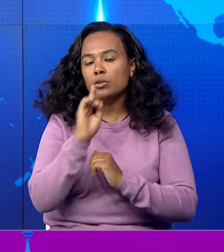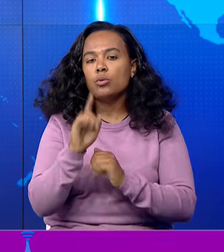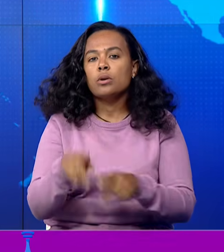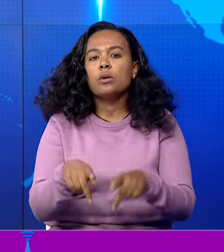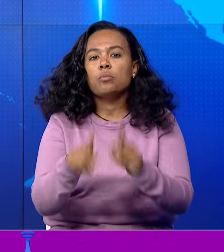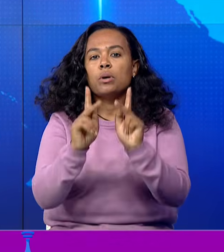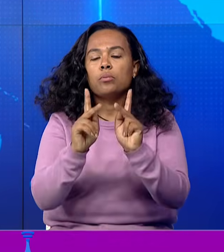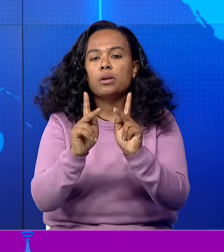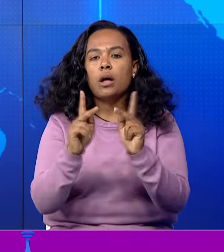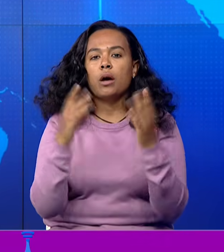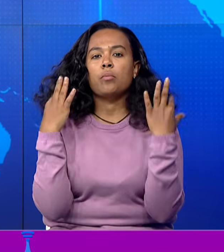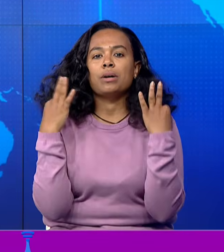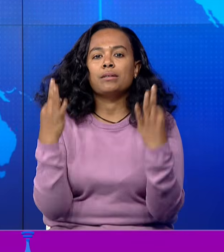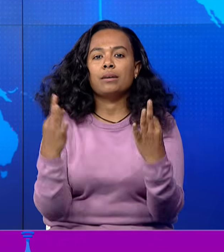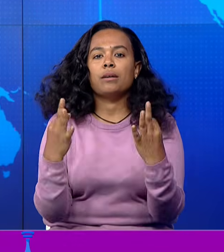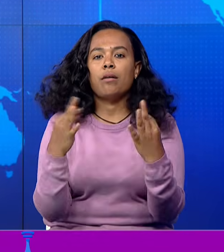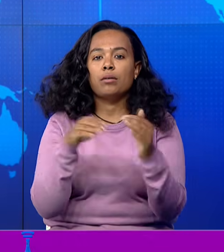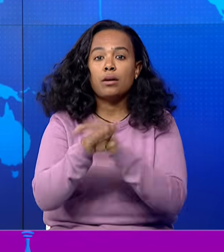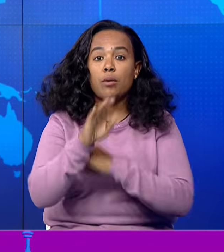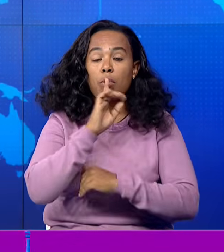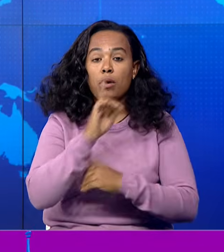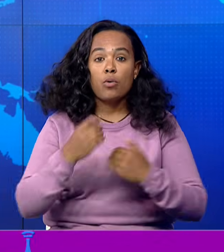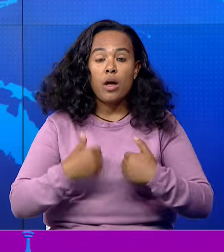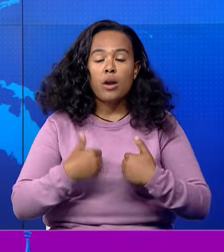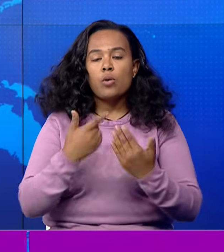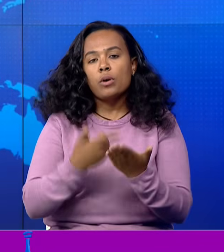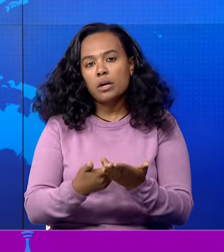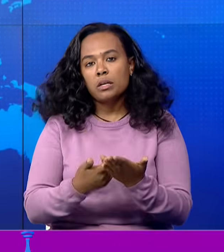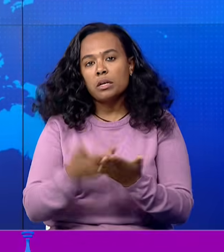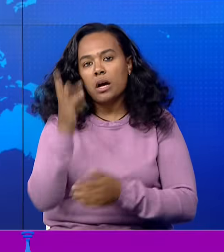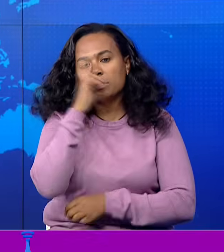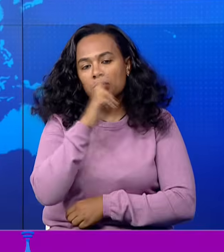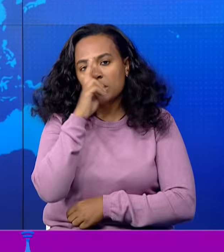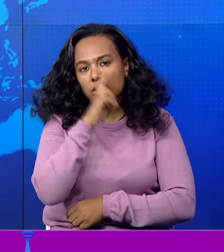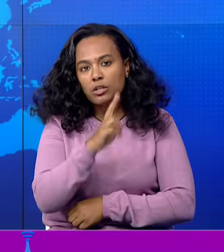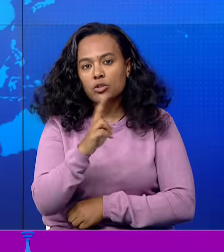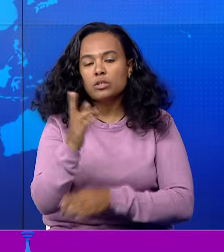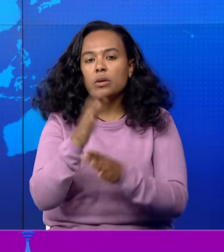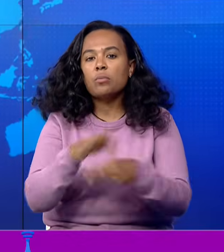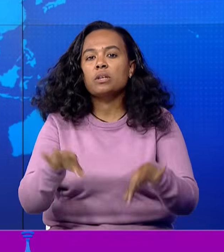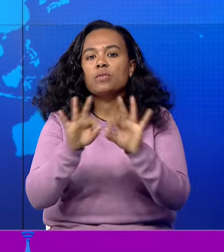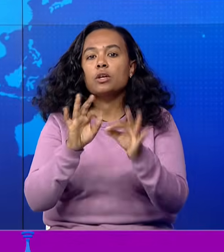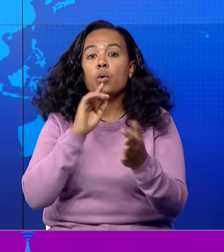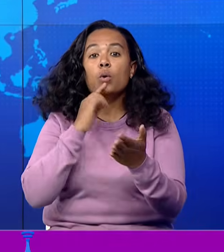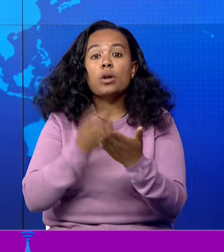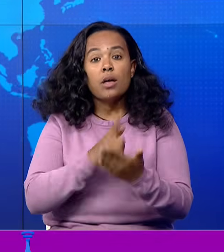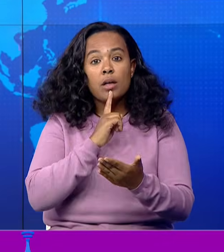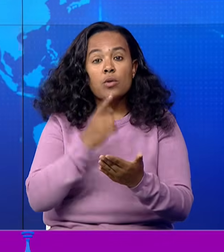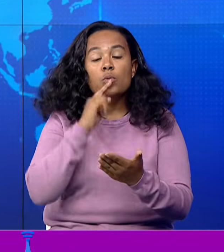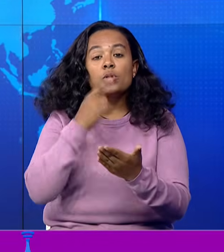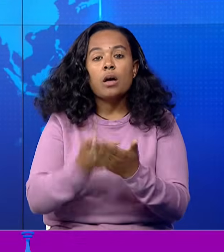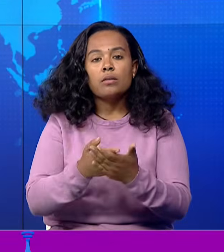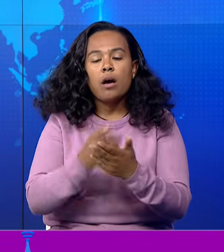ዘርፍ፣ በጤና ዘርፍ እየገባ ነው ያለው። ይሄ እንግዲህ አርቲፊሻል ኢንተለጀንስ ደግሞ የሚያስፈልገው ዳታ ነው። ዳታ እንግዲህ